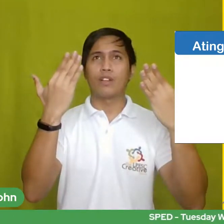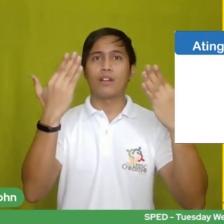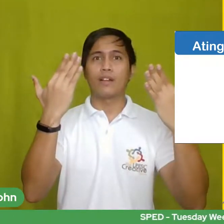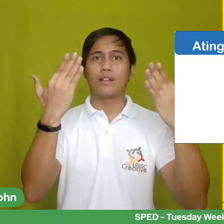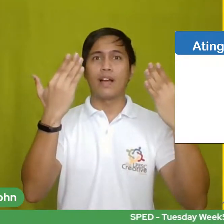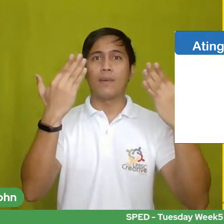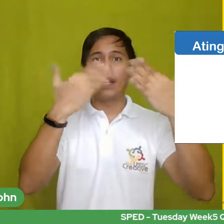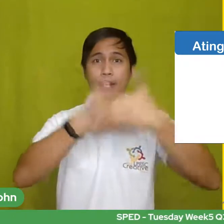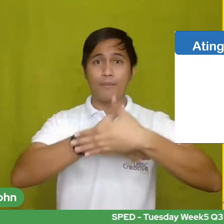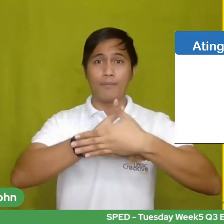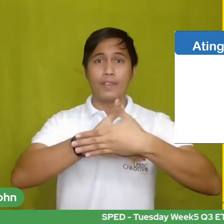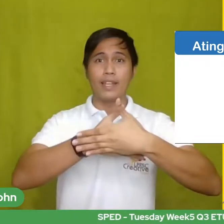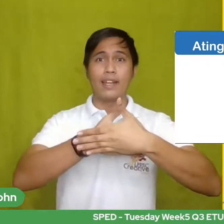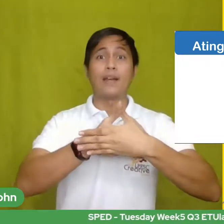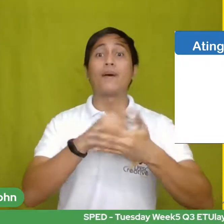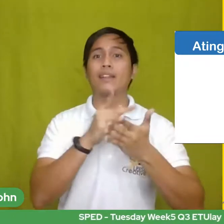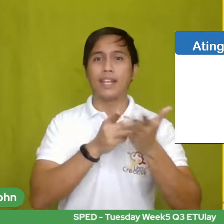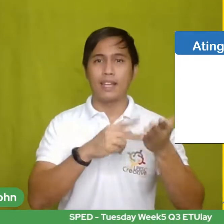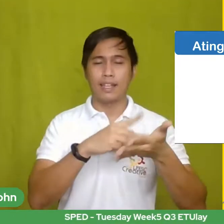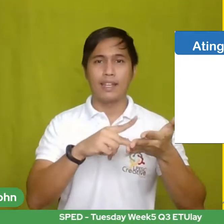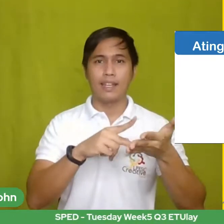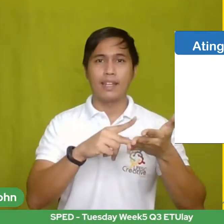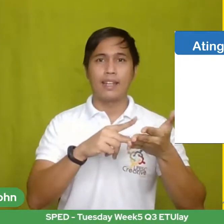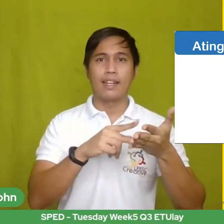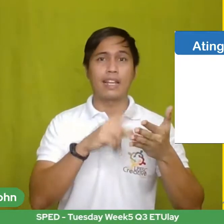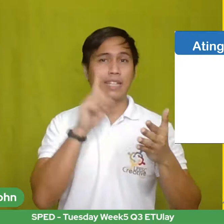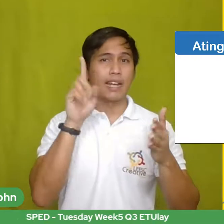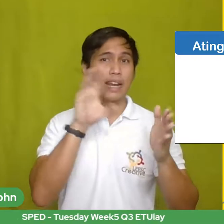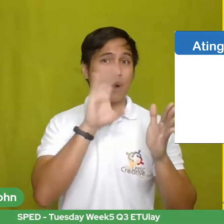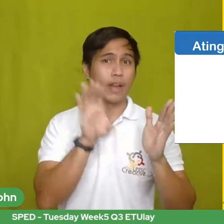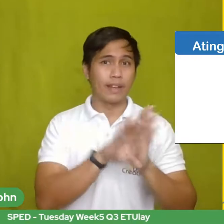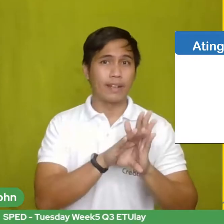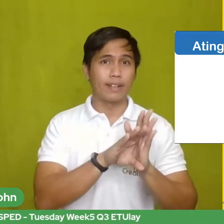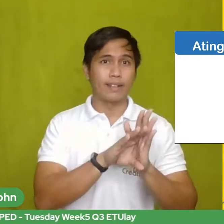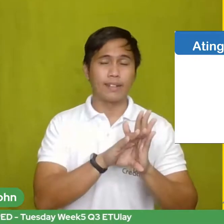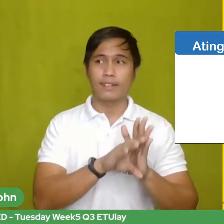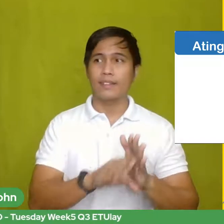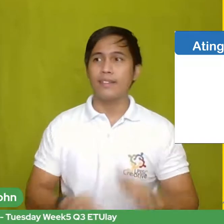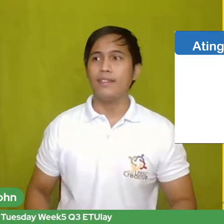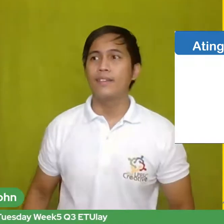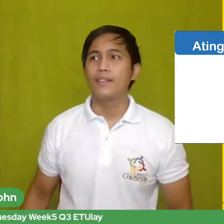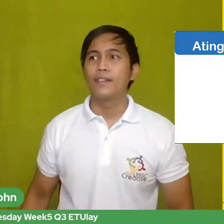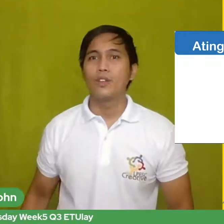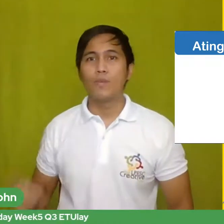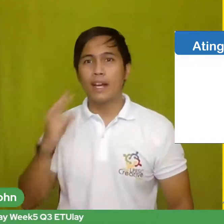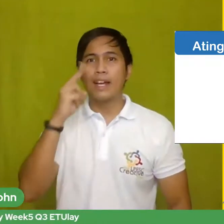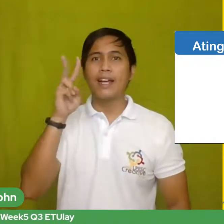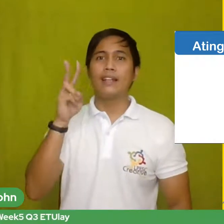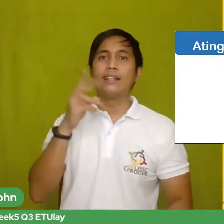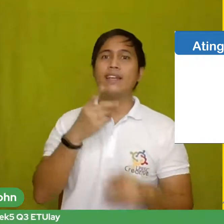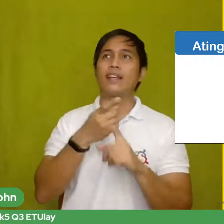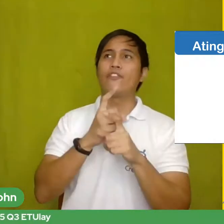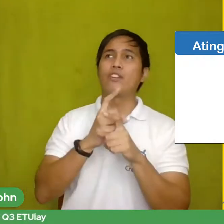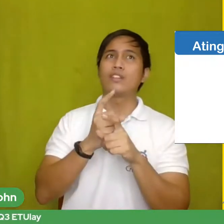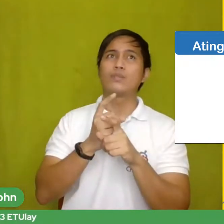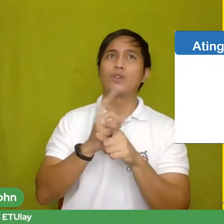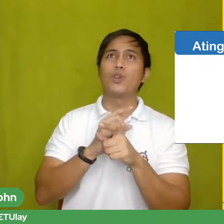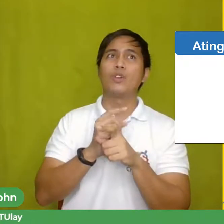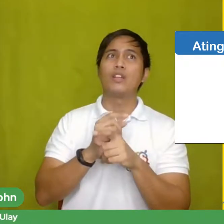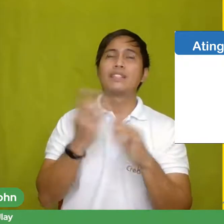to ang madilim na parte ng isang larawan. Kumbaga, ni-reference mo yung